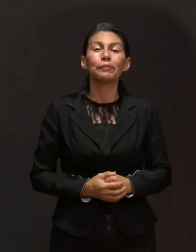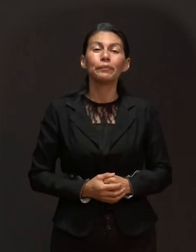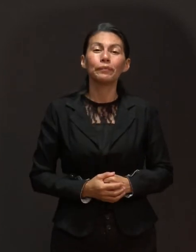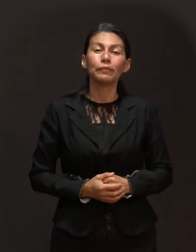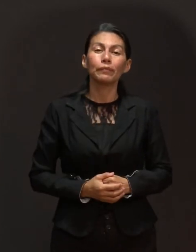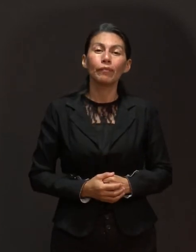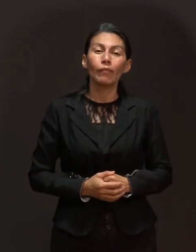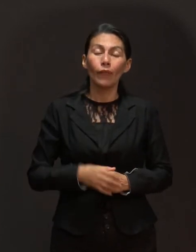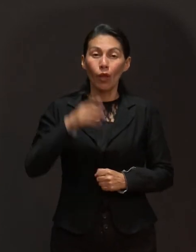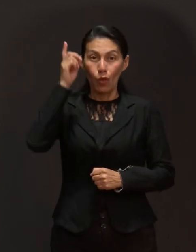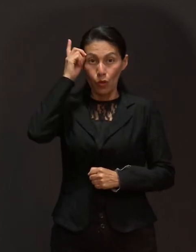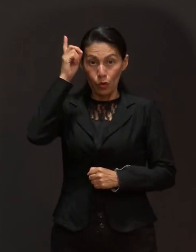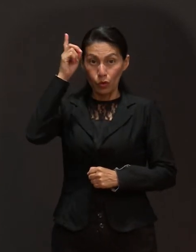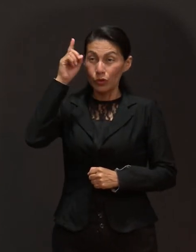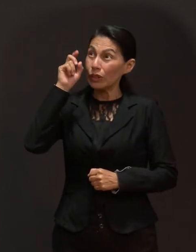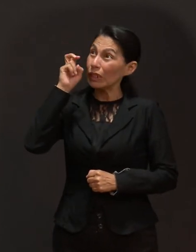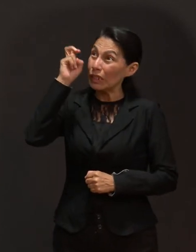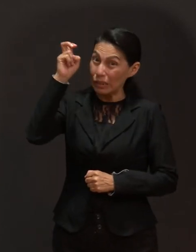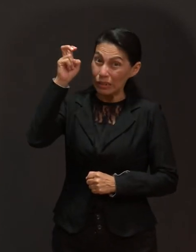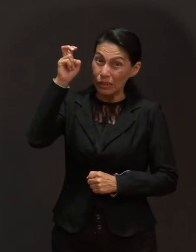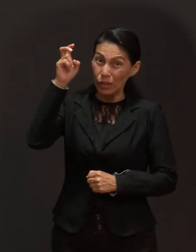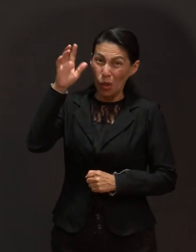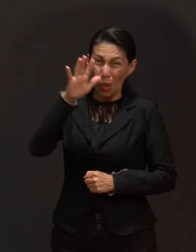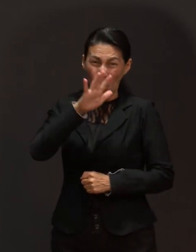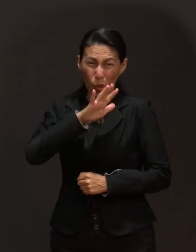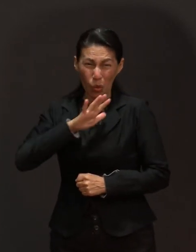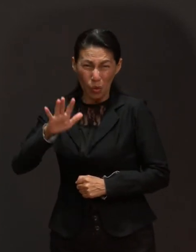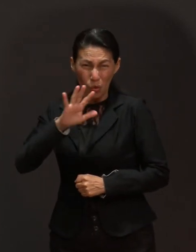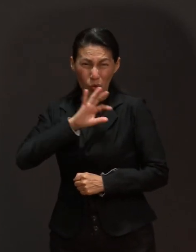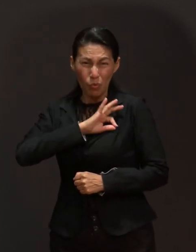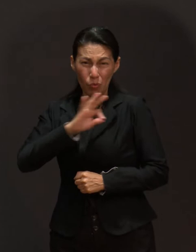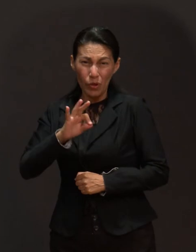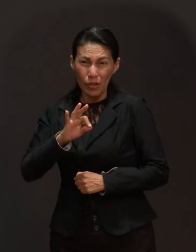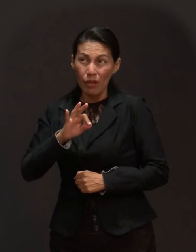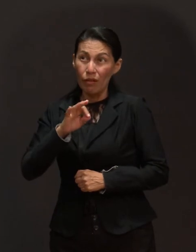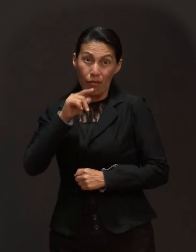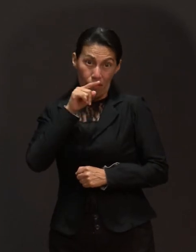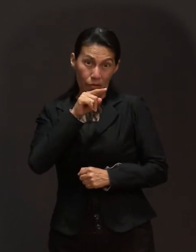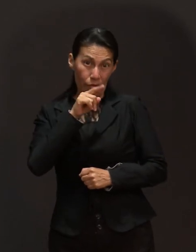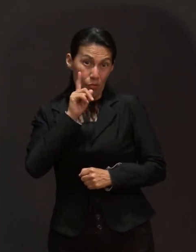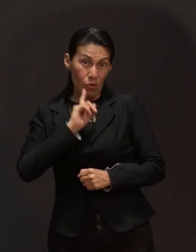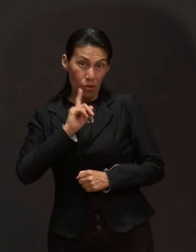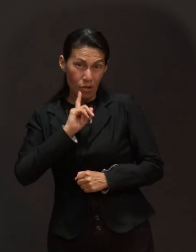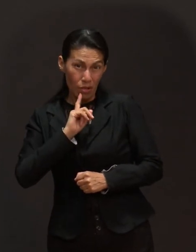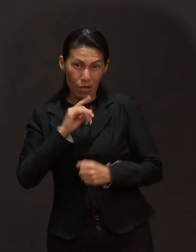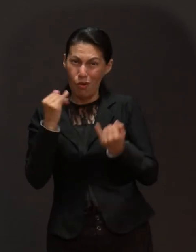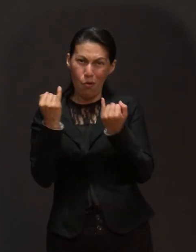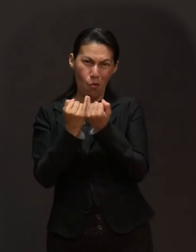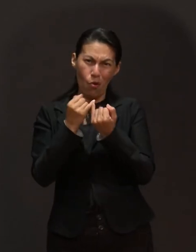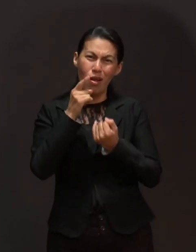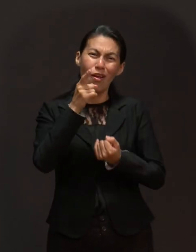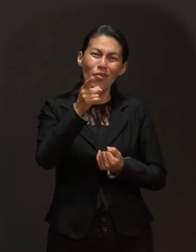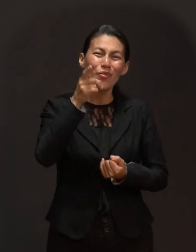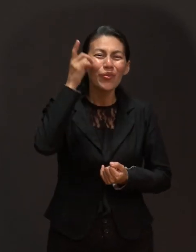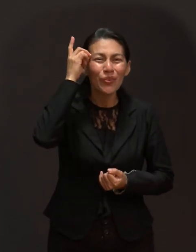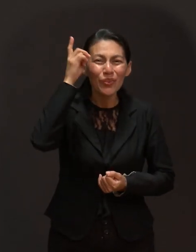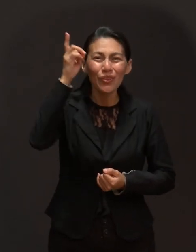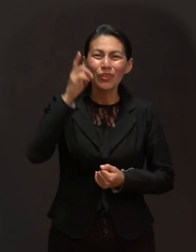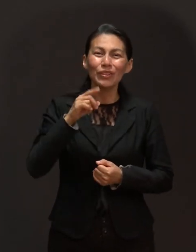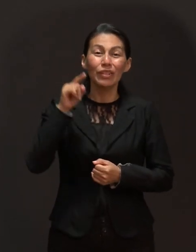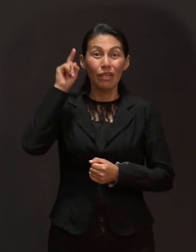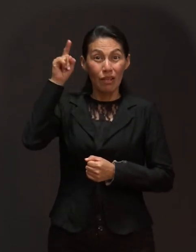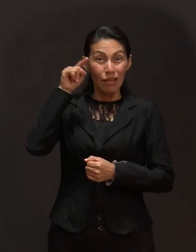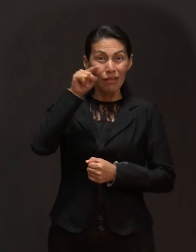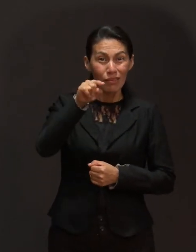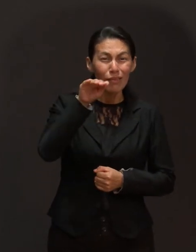Este Dios, el Dios de lo imposible, también es tu Dios y eres llamado a vencer